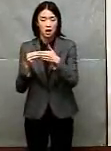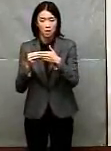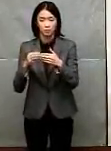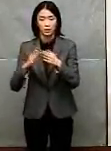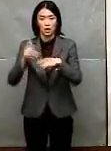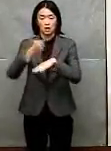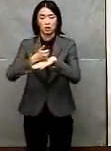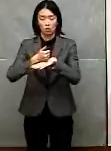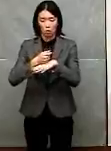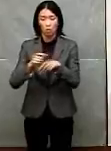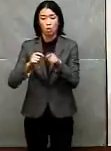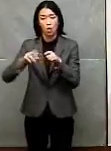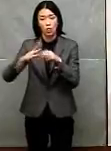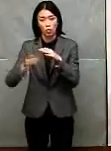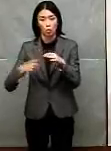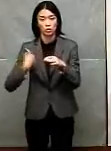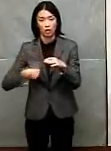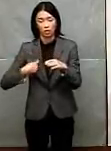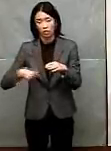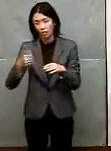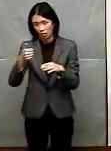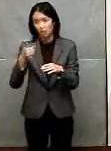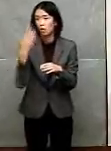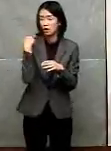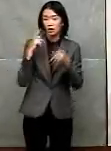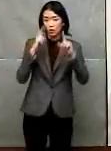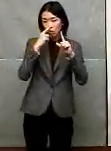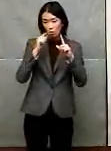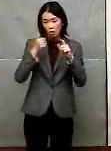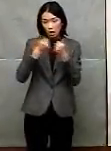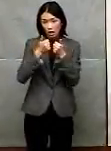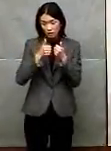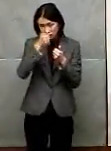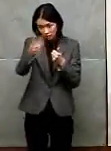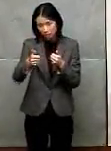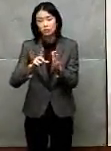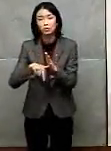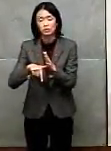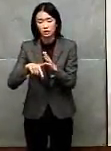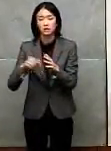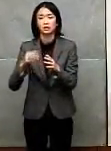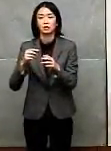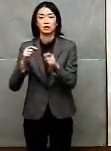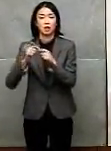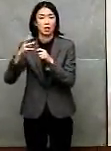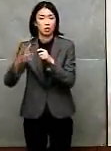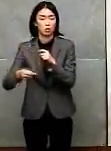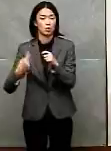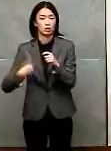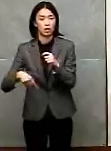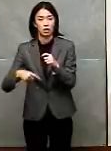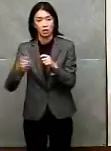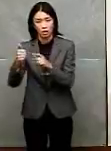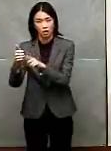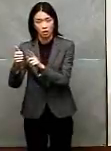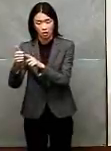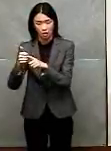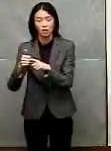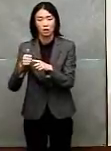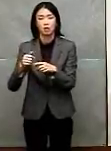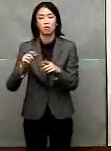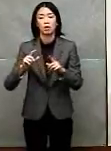が、オリンピック・パラリンピックの組織委員会の、担